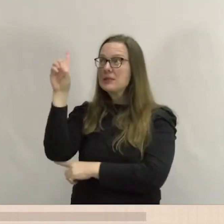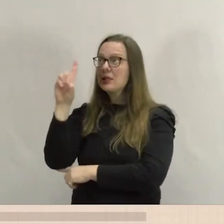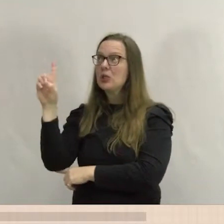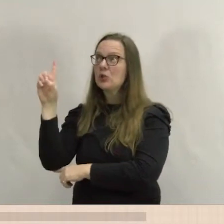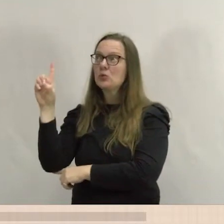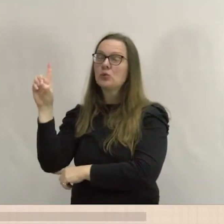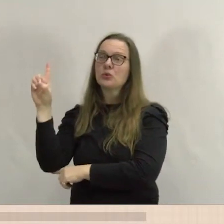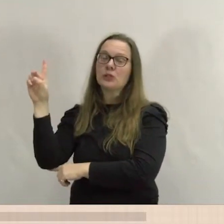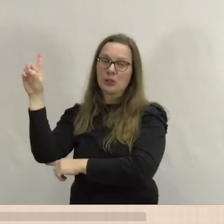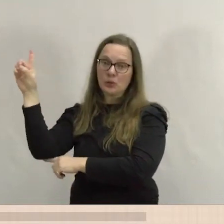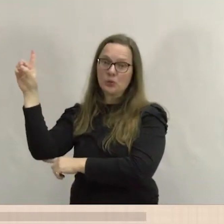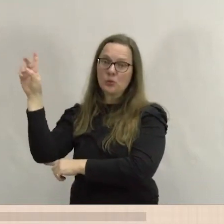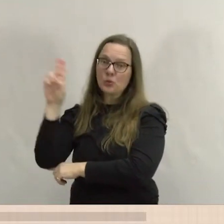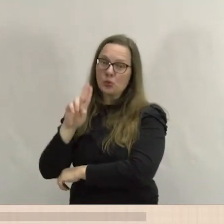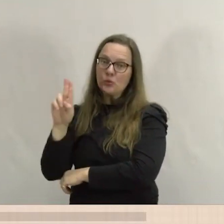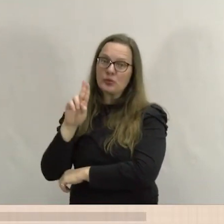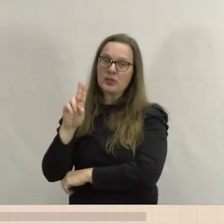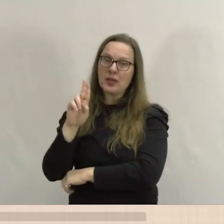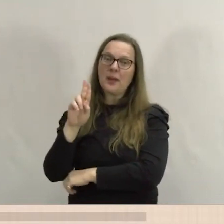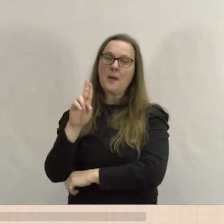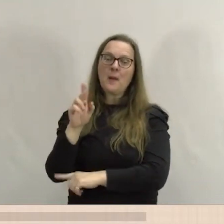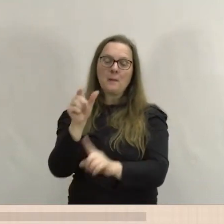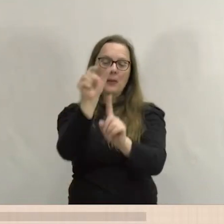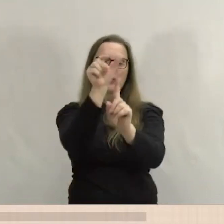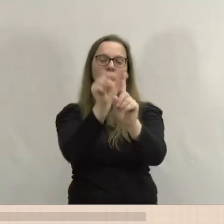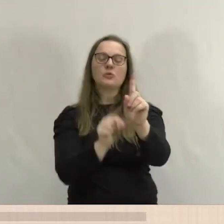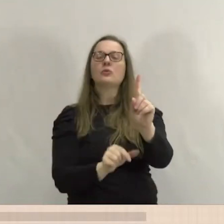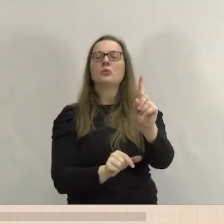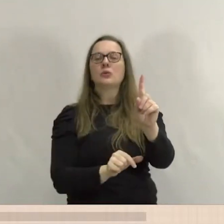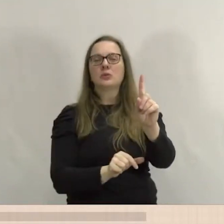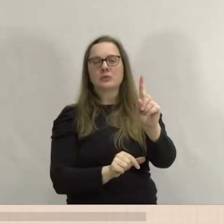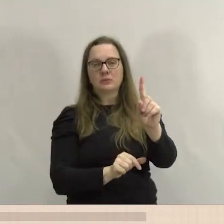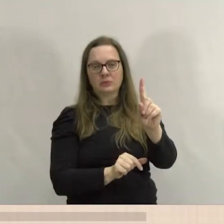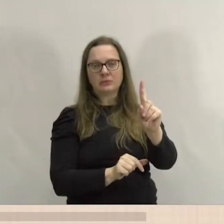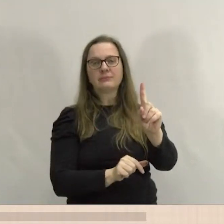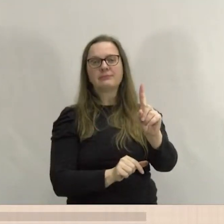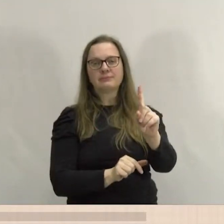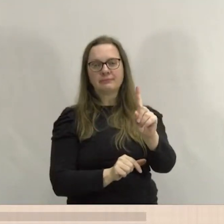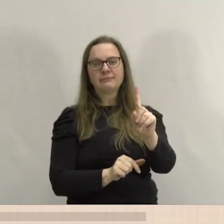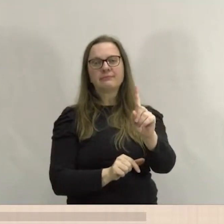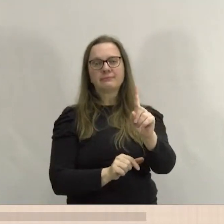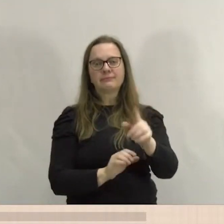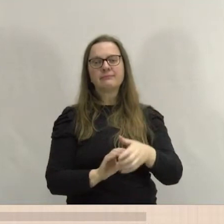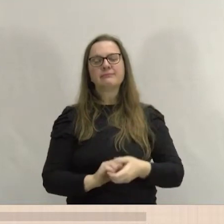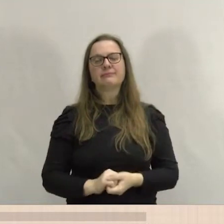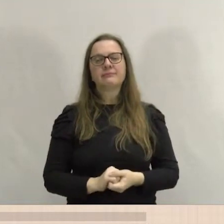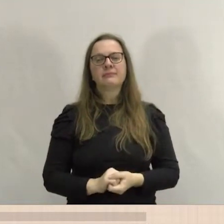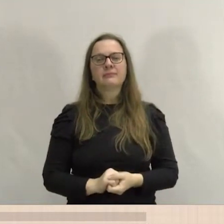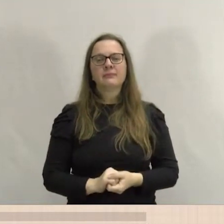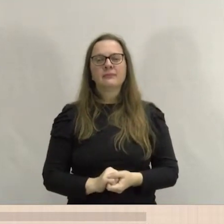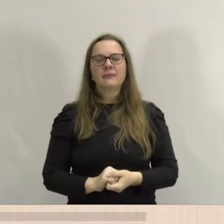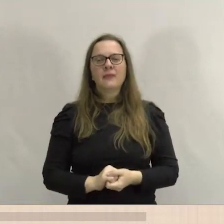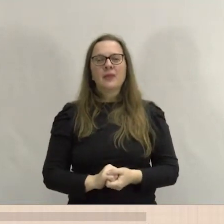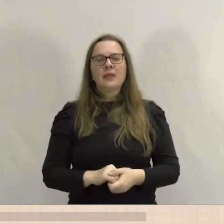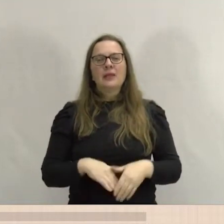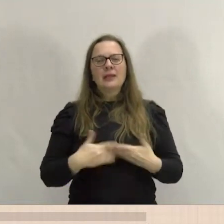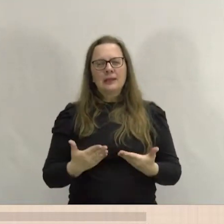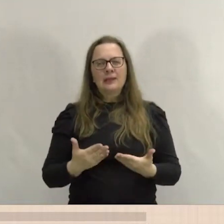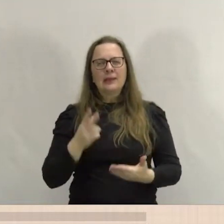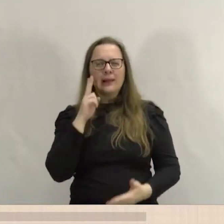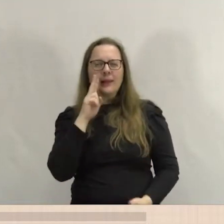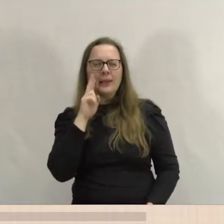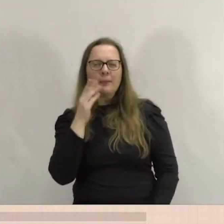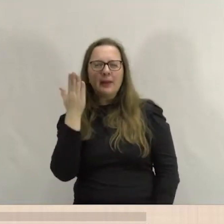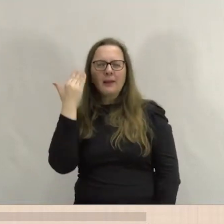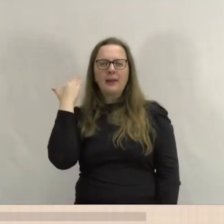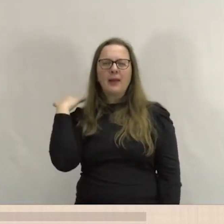Atos capítulo 13, quando os irmãos ali na igreja em Antioquia oravam, jejuavam, e o Espírito Santo disse para eles